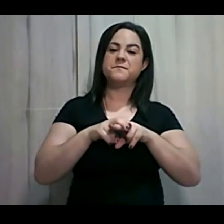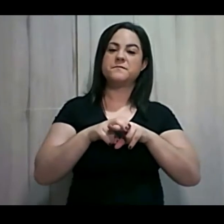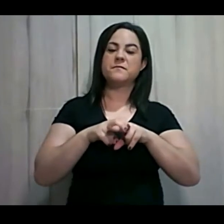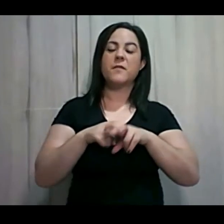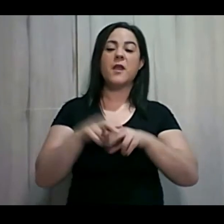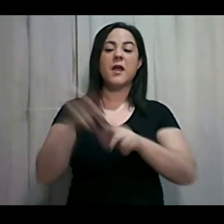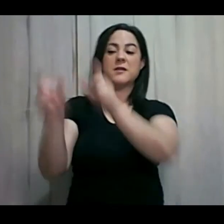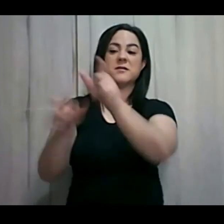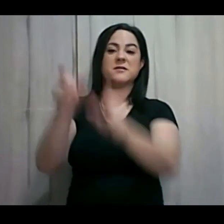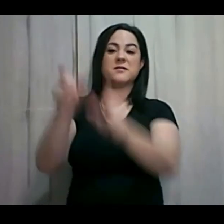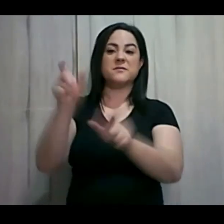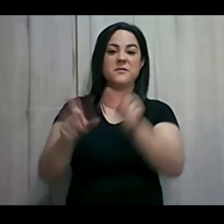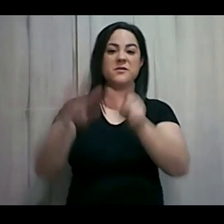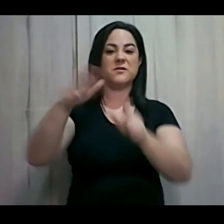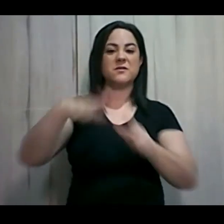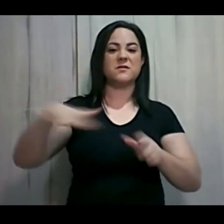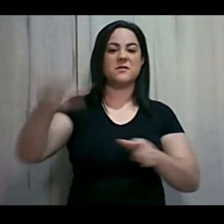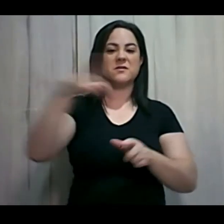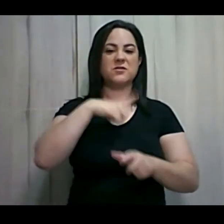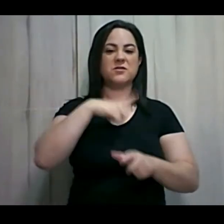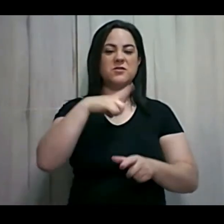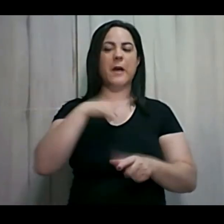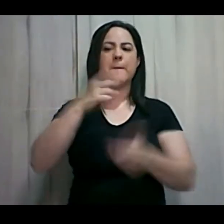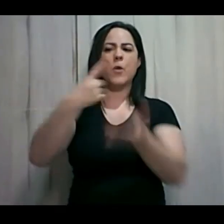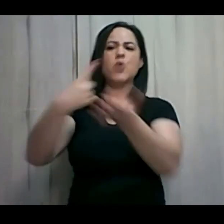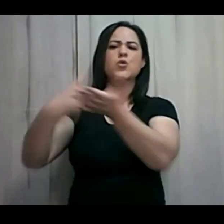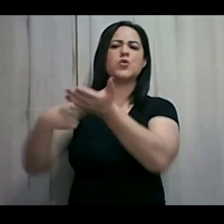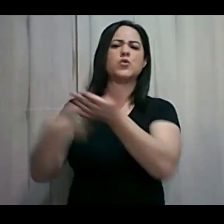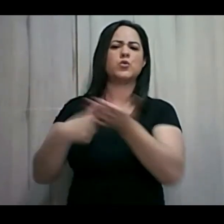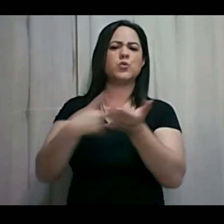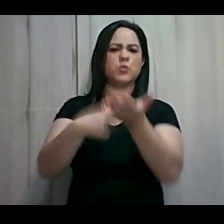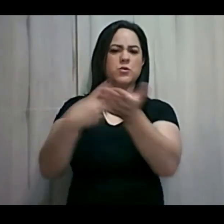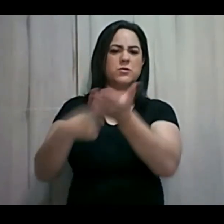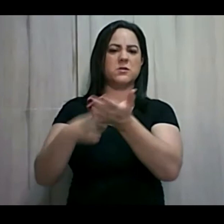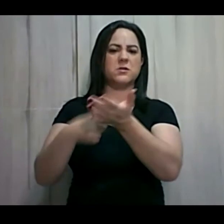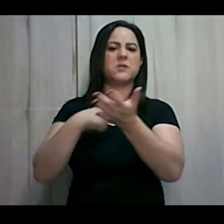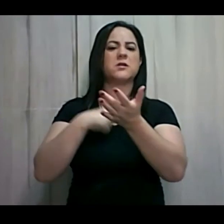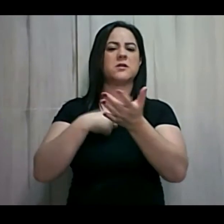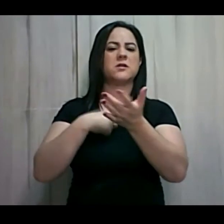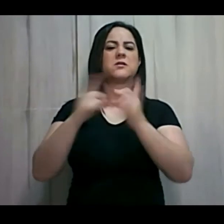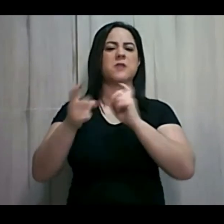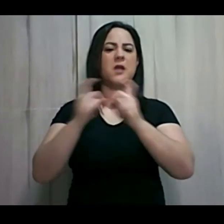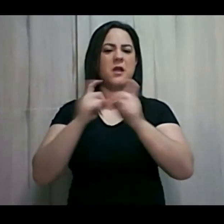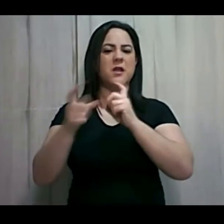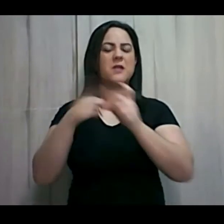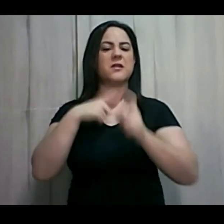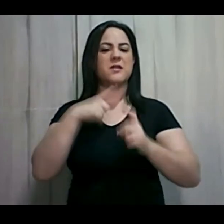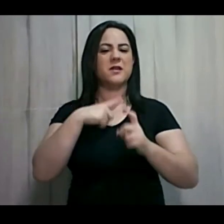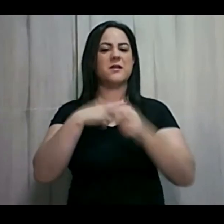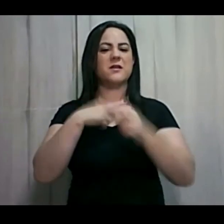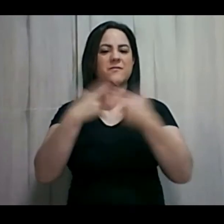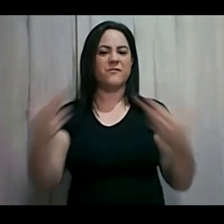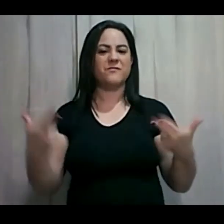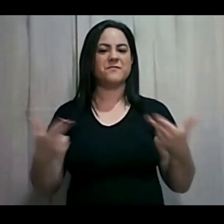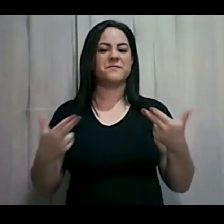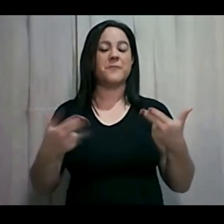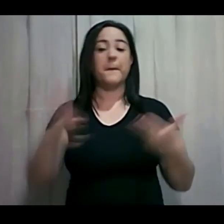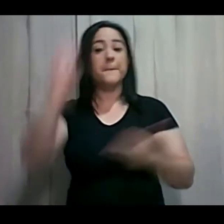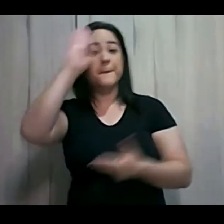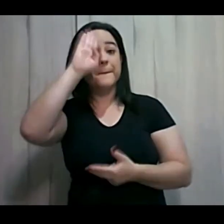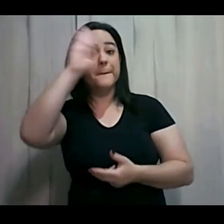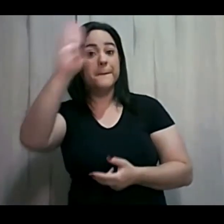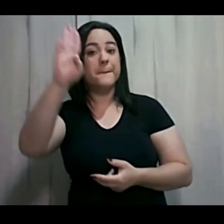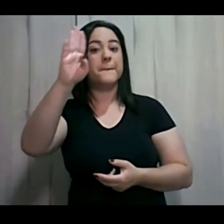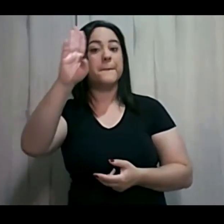faziam muitos acordos e se reuniam muitas e muitas vezes publicamente, principalmente para os